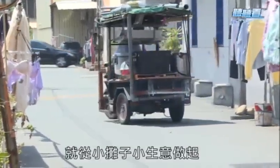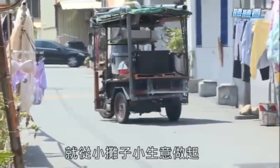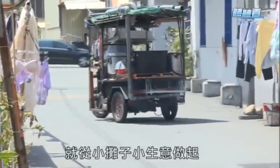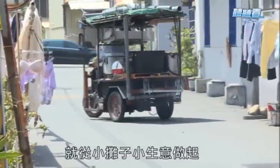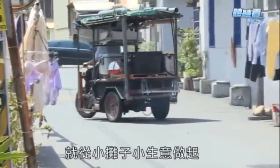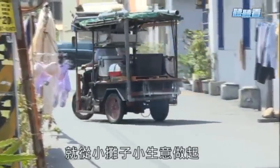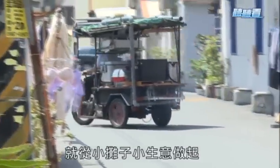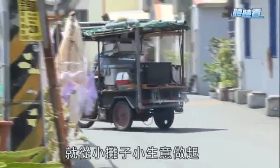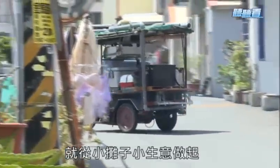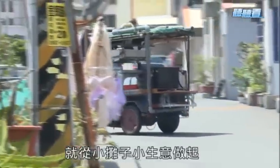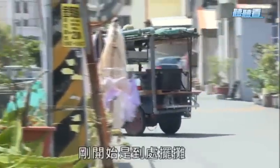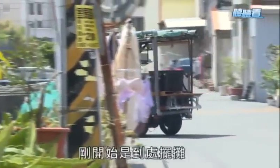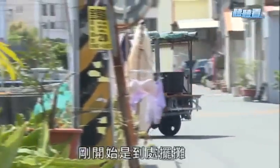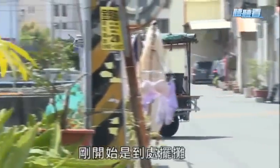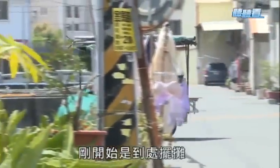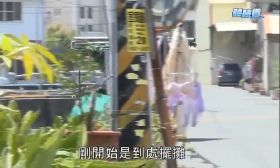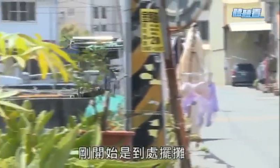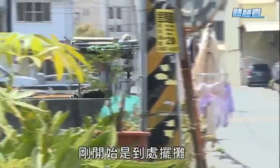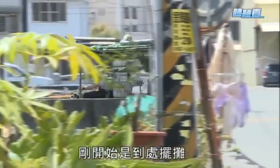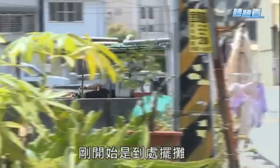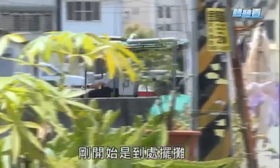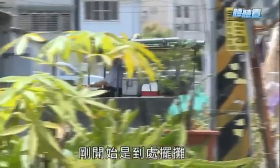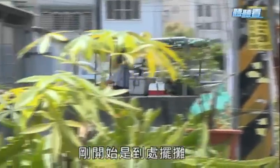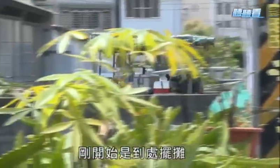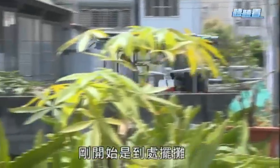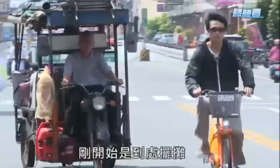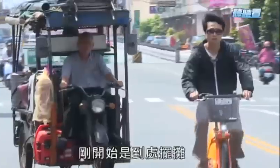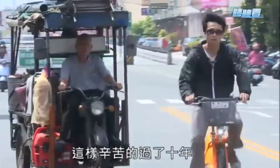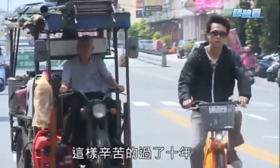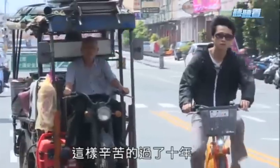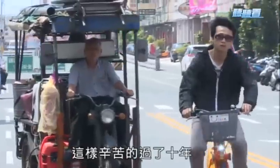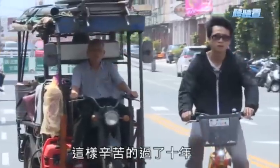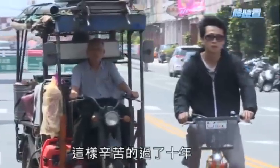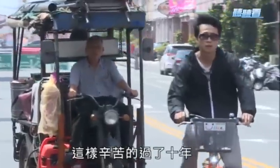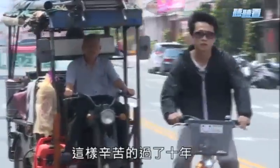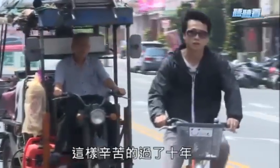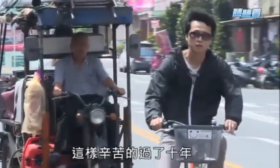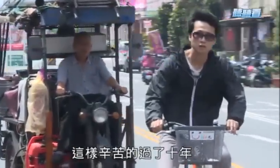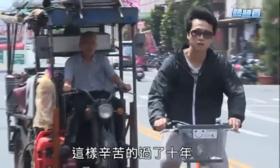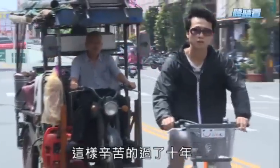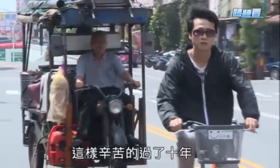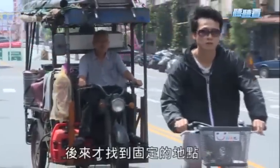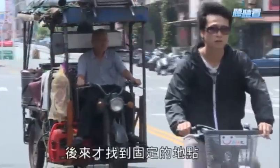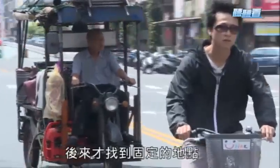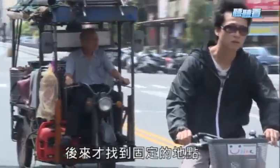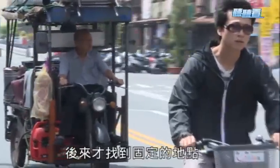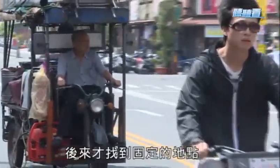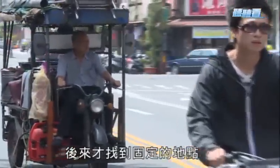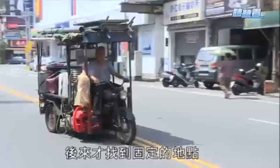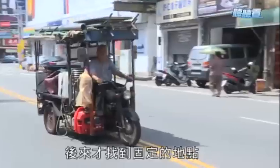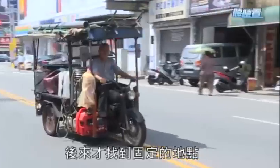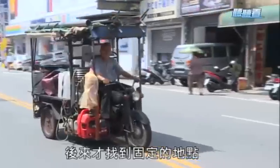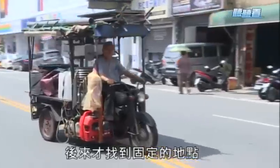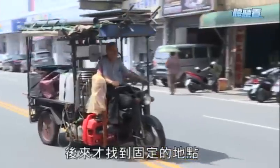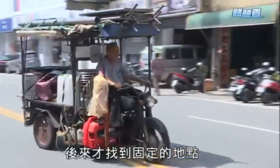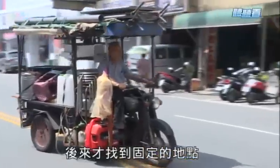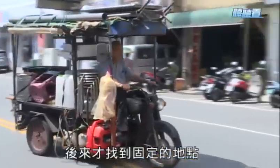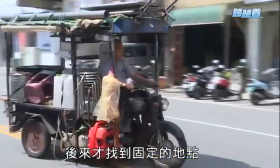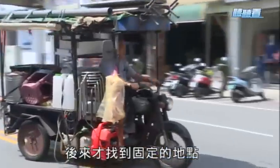小生意做起。刚开始是到处摆摊，这样辛苦的过了10年。后来才找到固定的地点，时